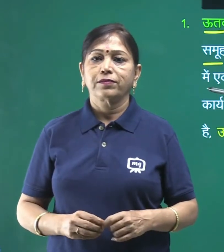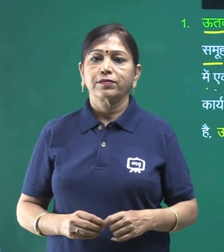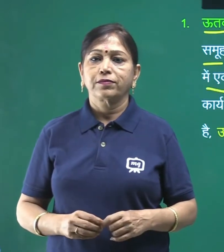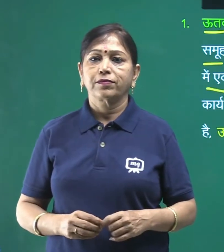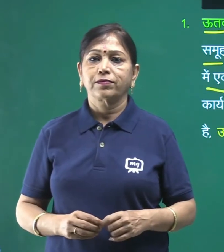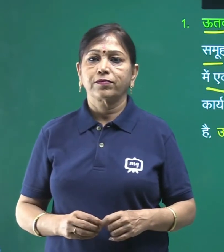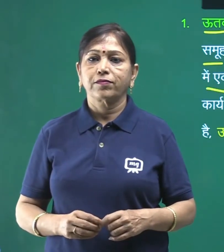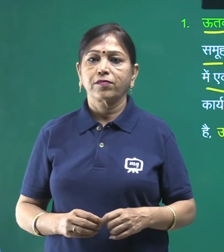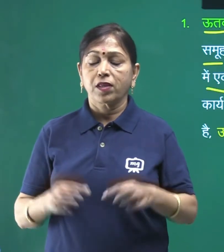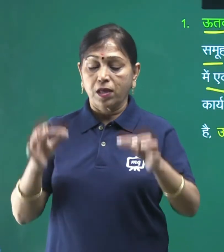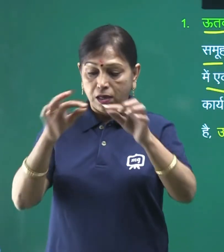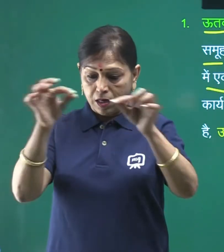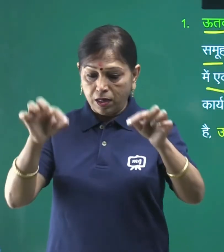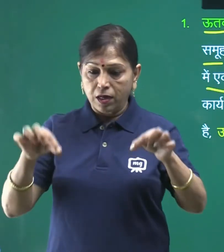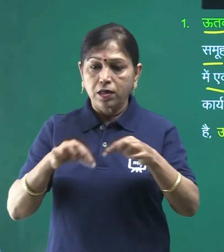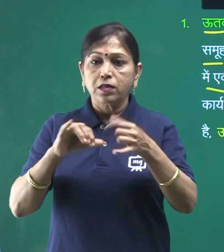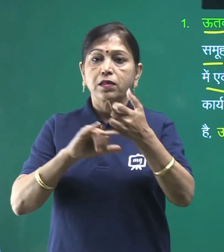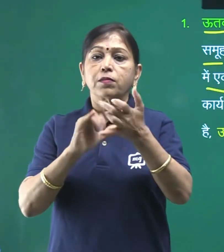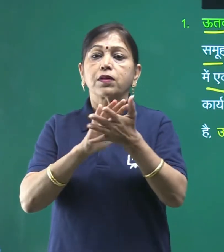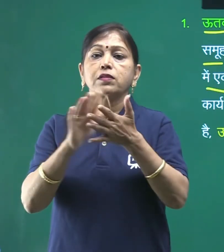आकृति में एक समान होती है